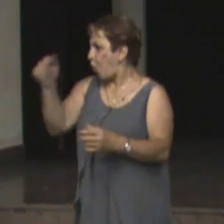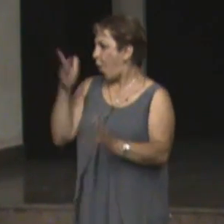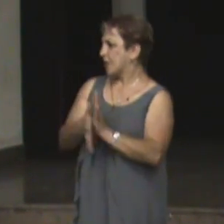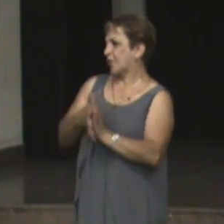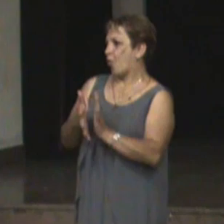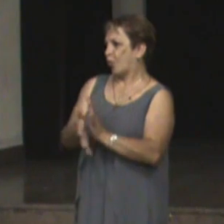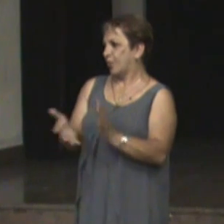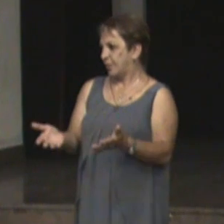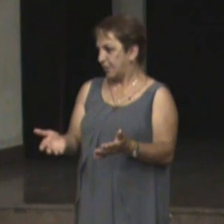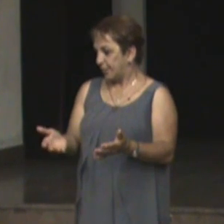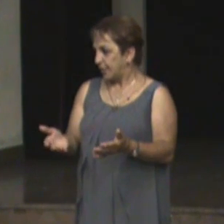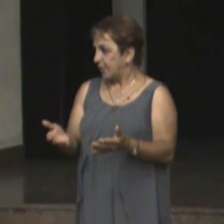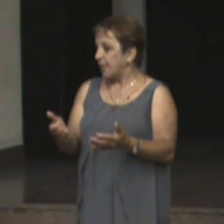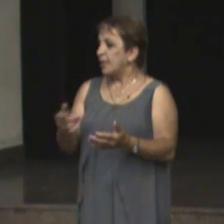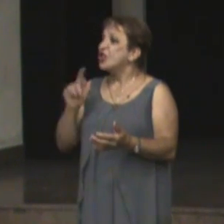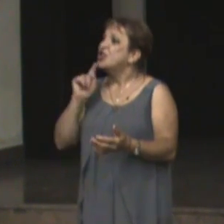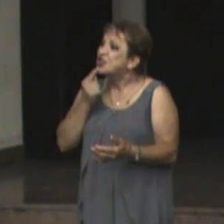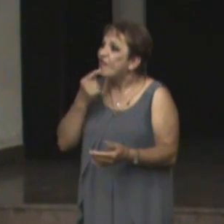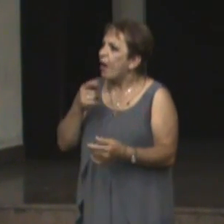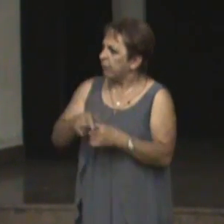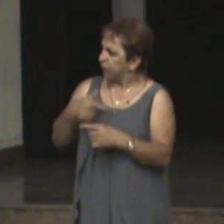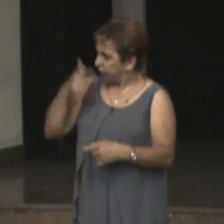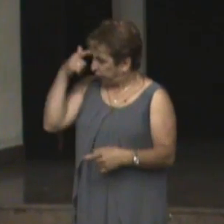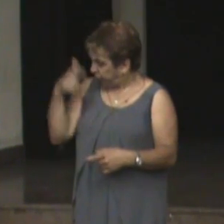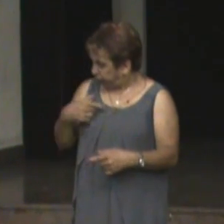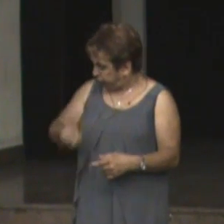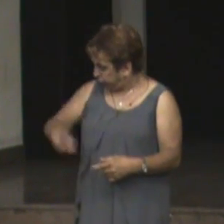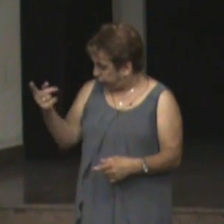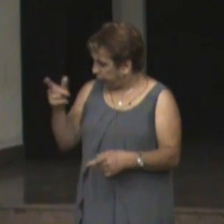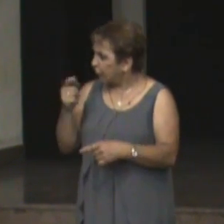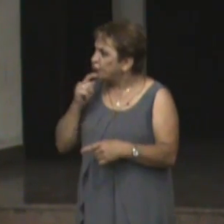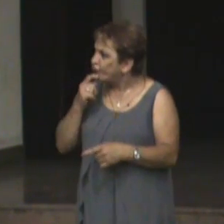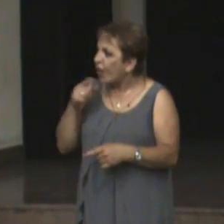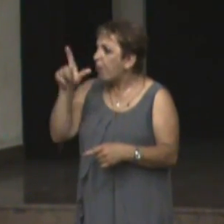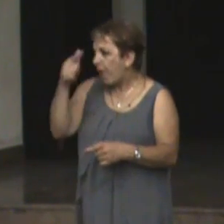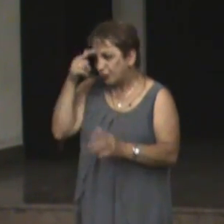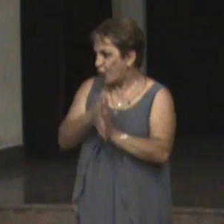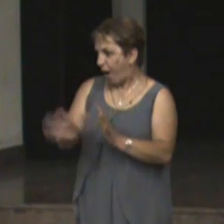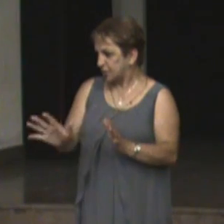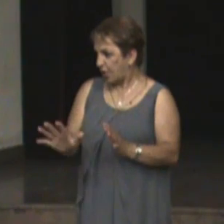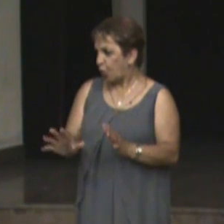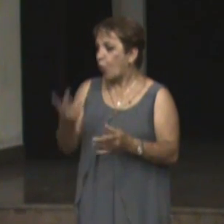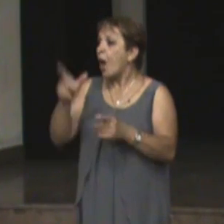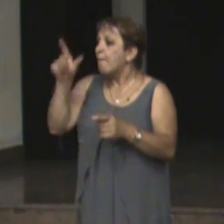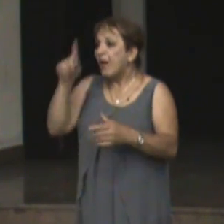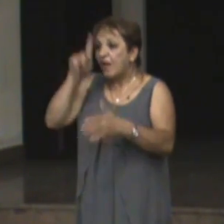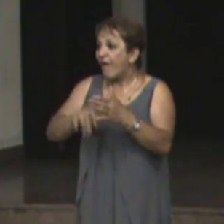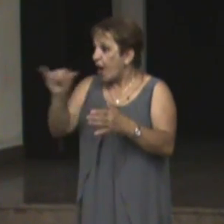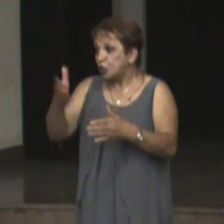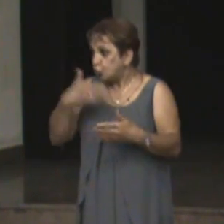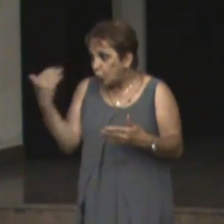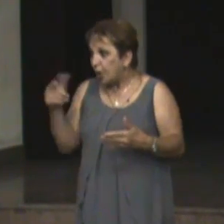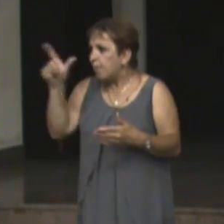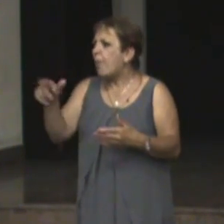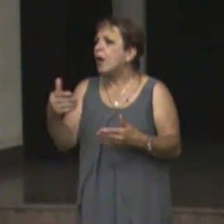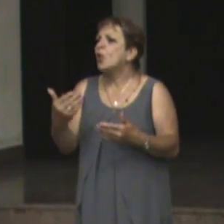երբ որ հաճախ առիթ է լինում, երբ որ մանավանդ անհավատ մարդու, ավելի ճիշտ անհավատ չէ, Մարդ ով ծանոթ